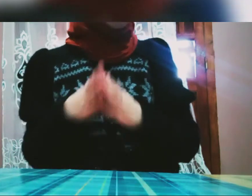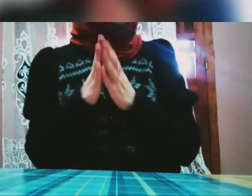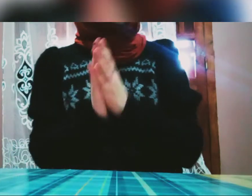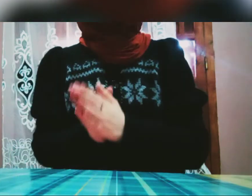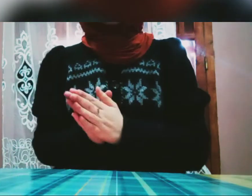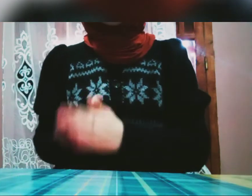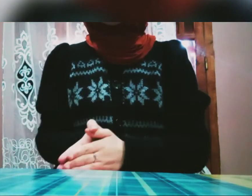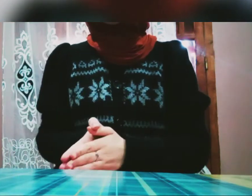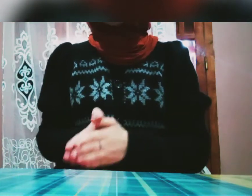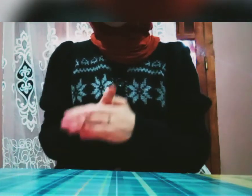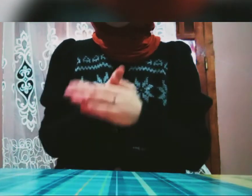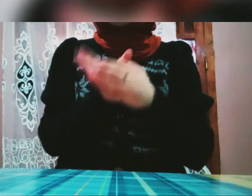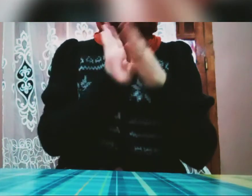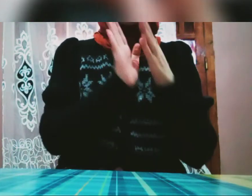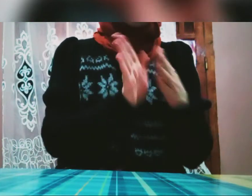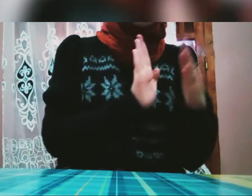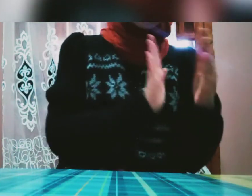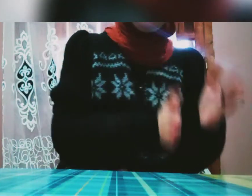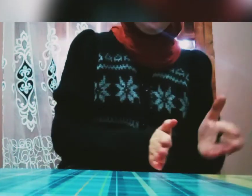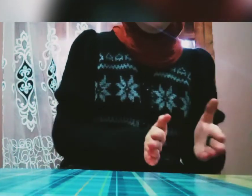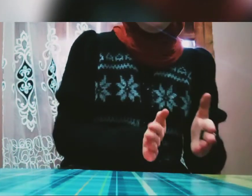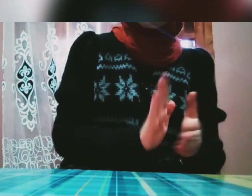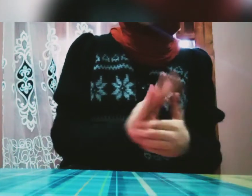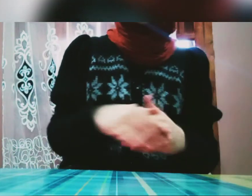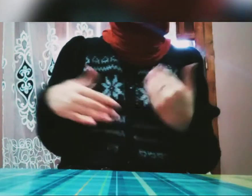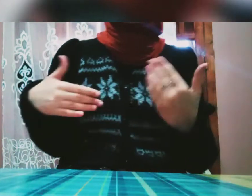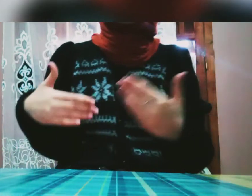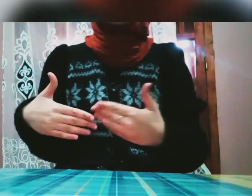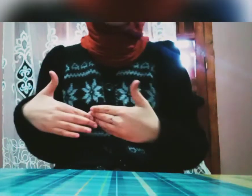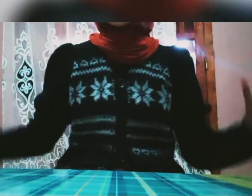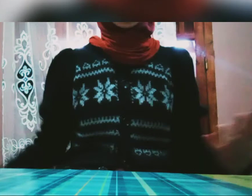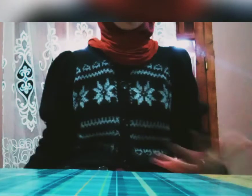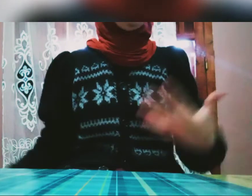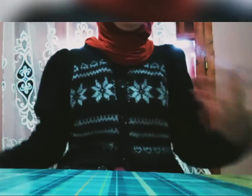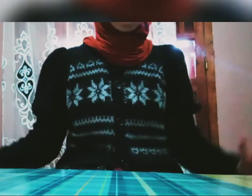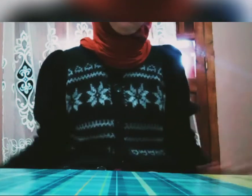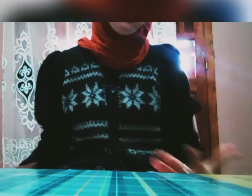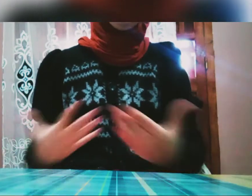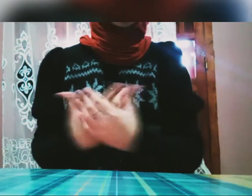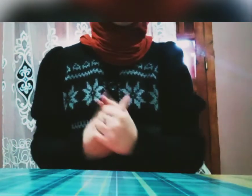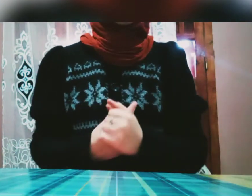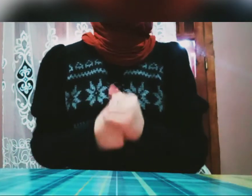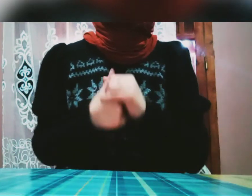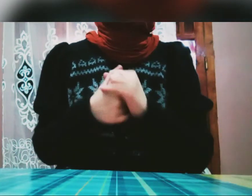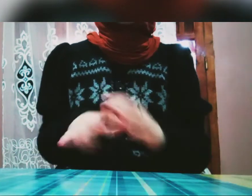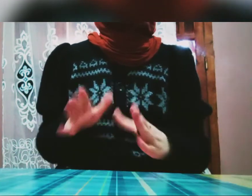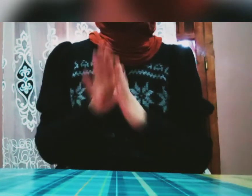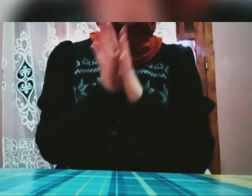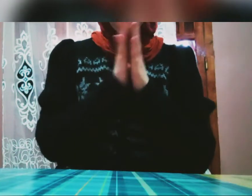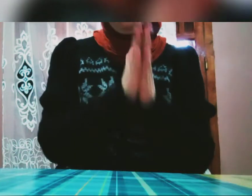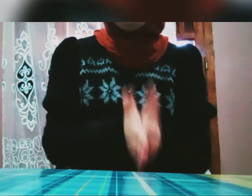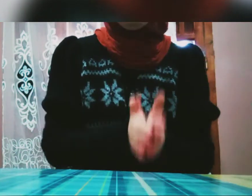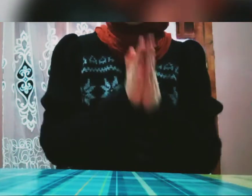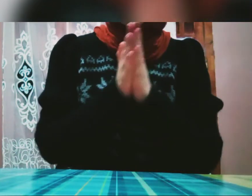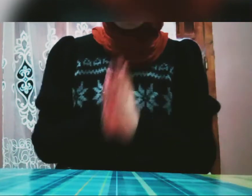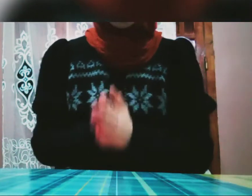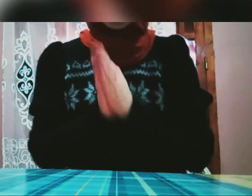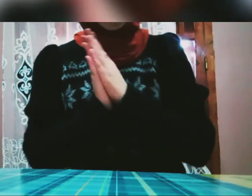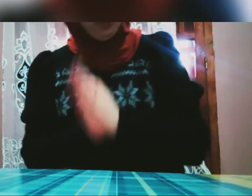نفس الوقت باه تفيد المجتمع تاعك مش بس انا البرستيج وهكا. لا تكون انت حاب صح توصلوا عن حب